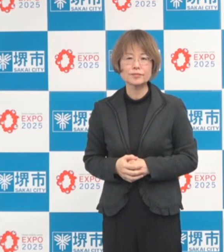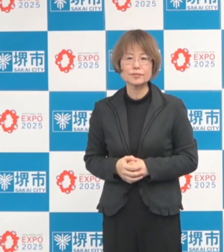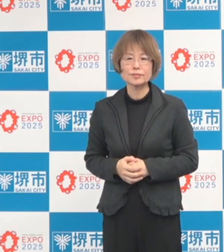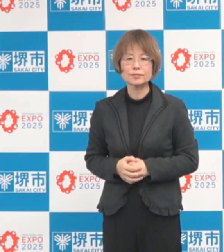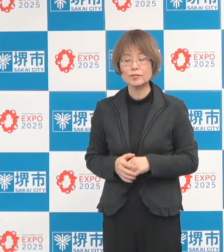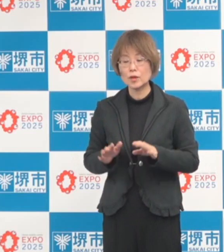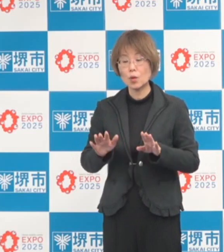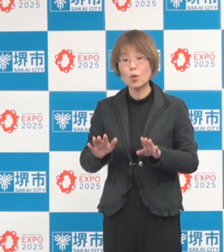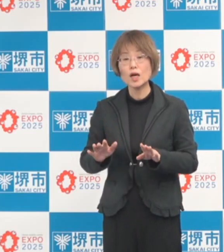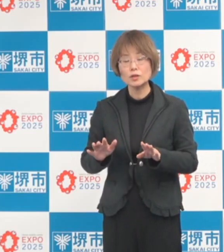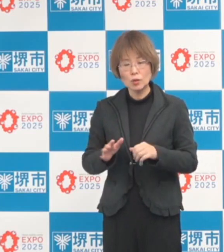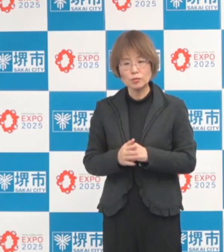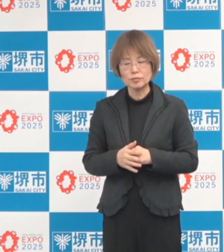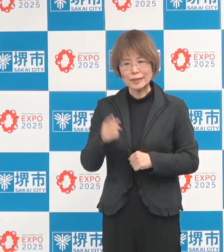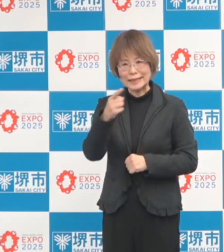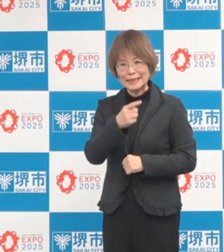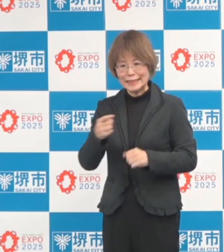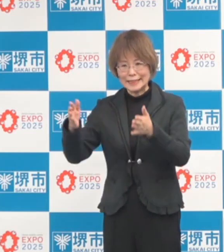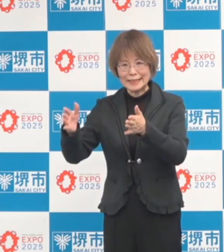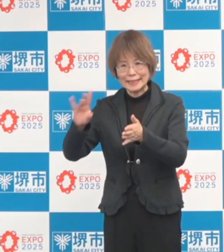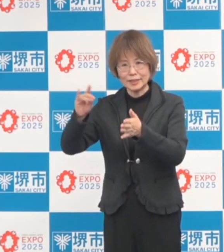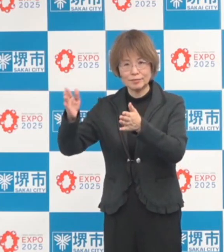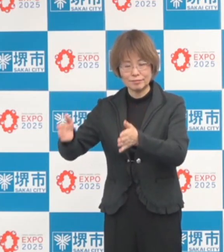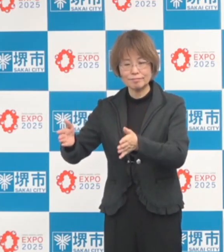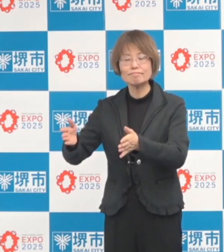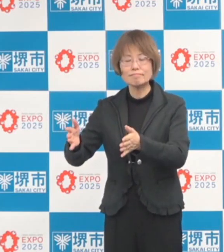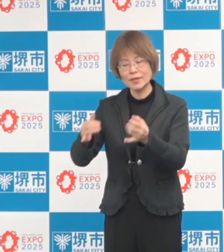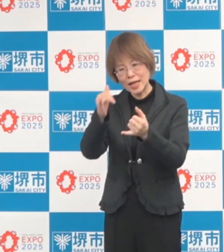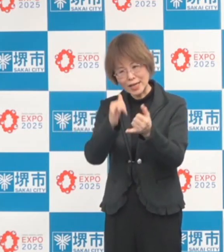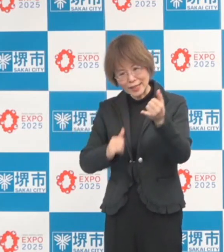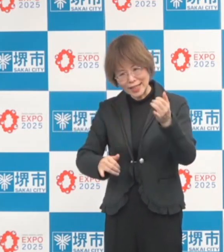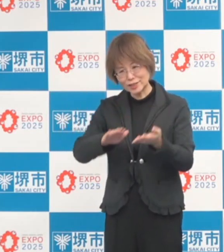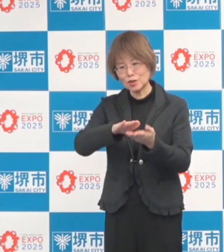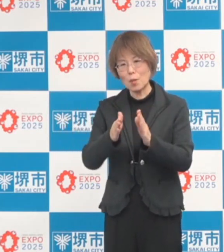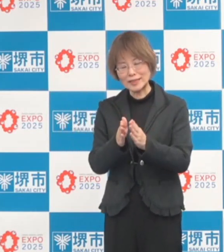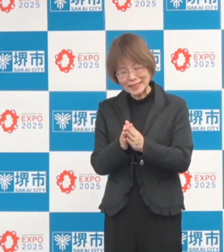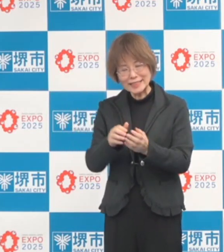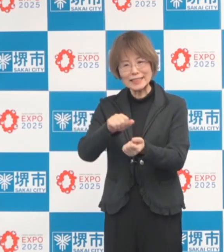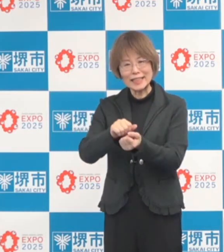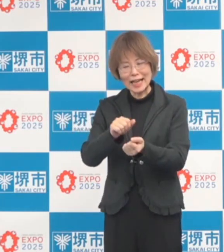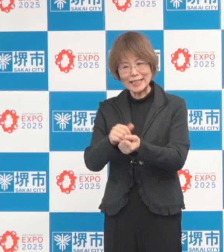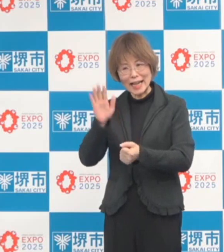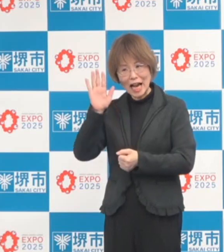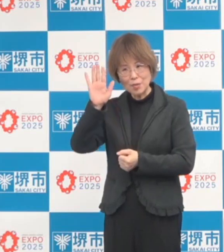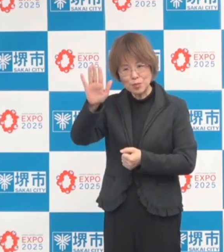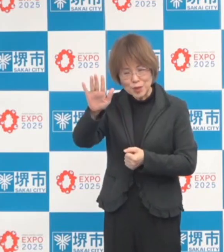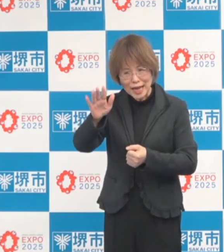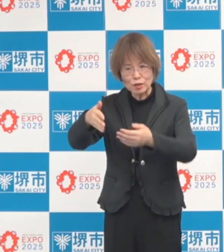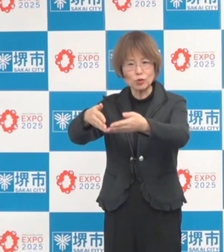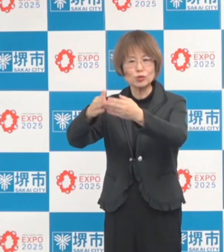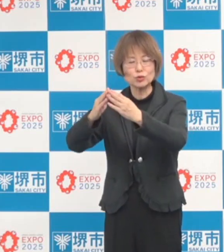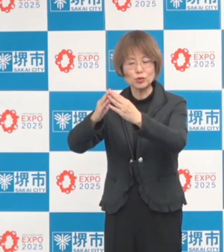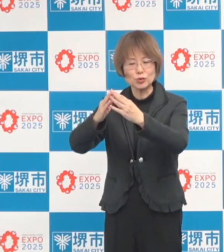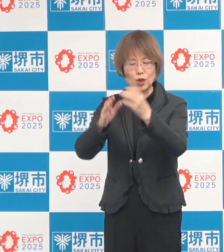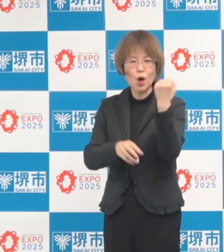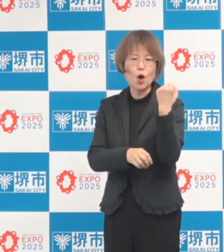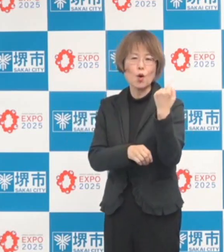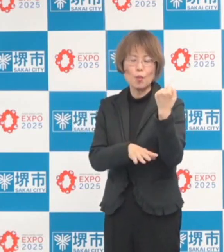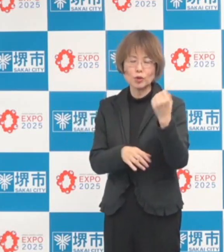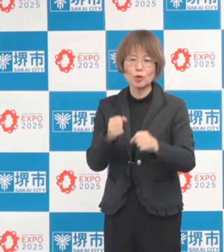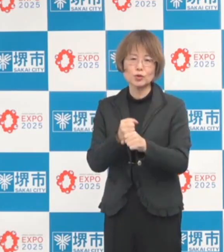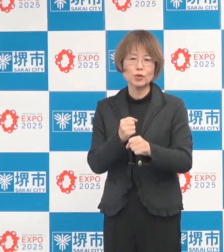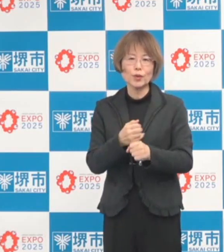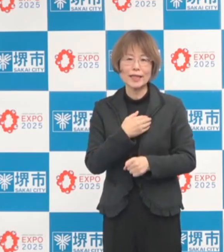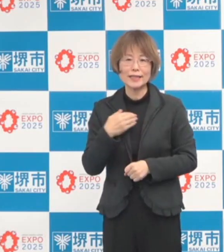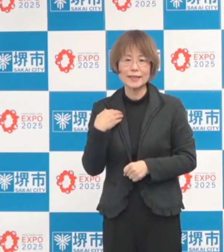この1期目の4年間の間、歴史の町、堺から未来をつくるための土台を築くことができたと考